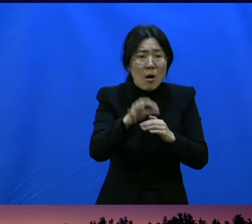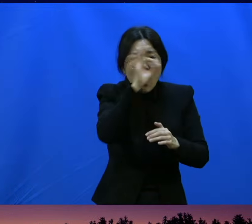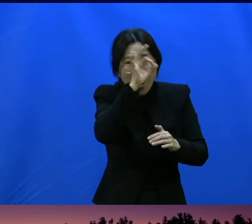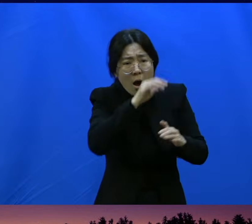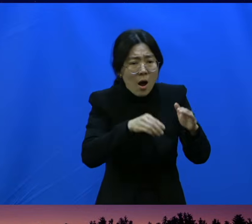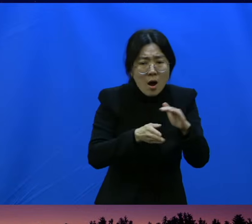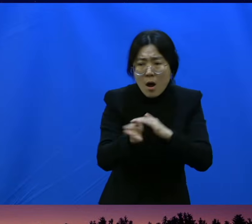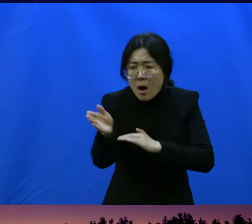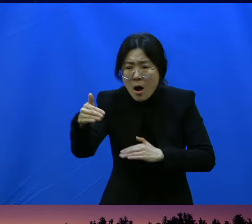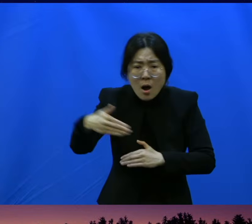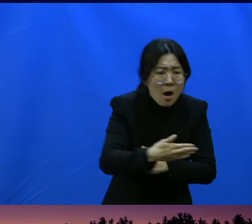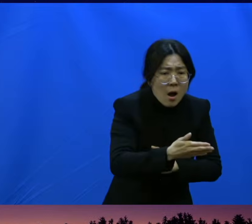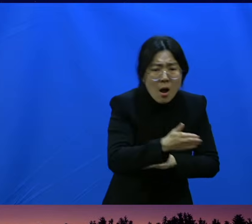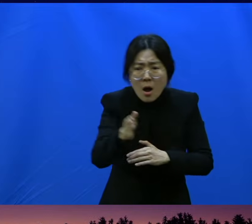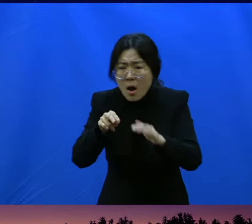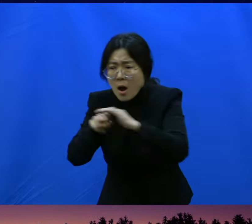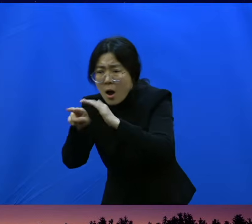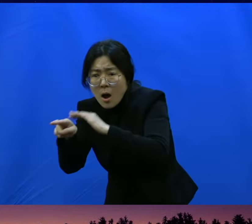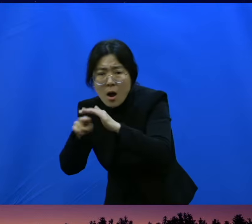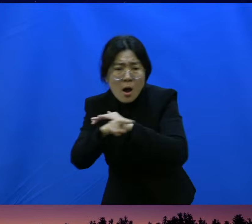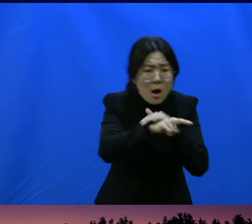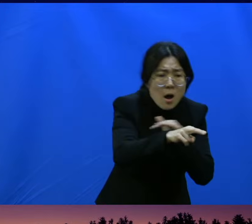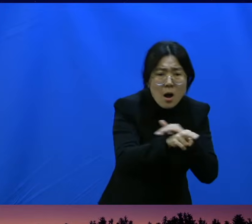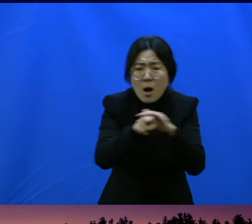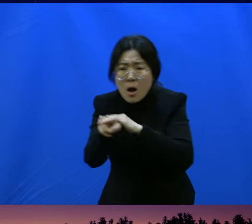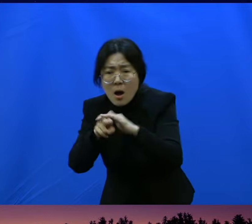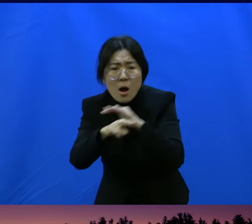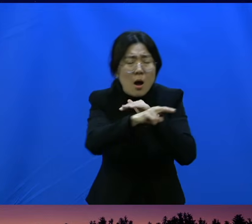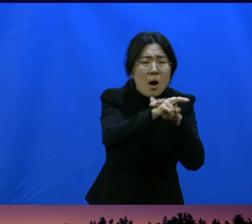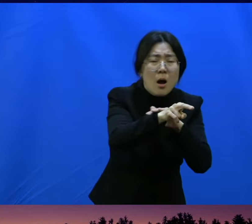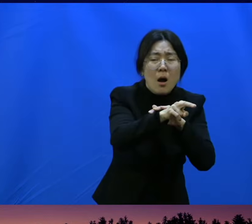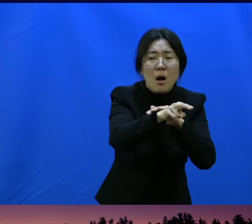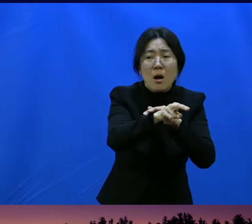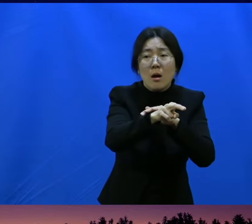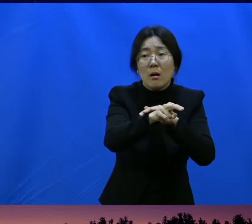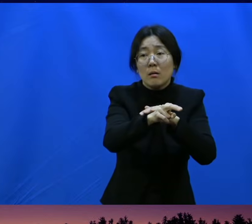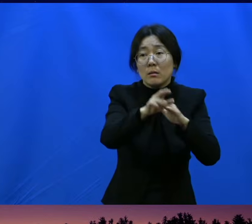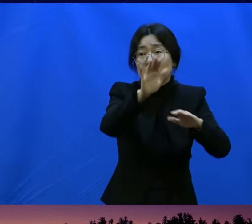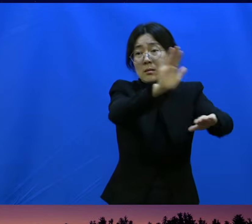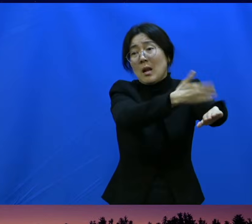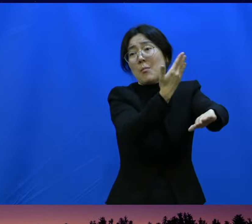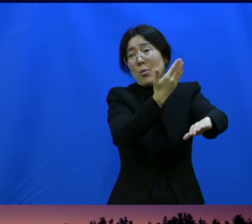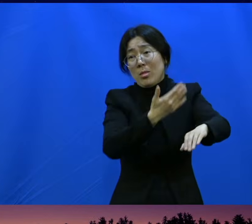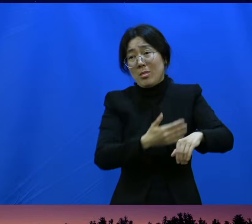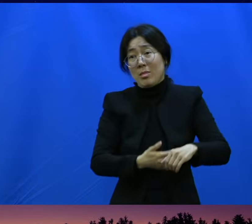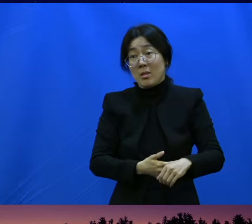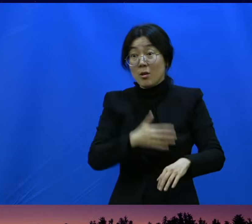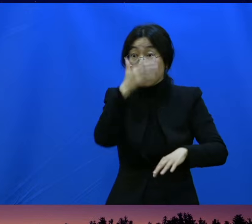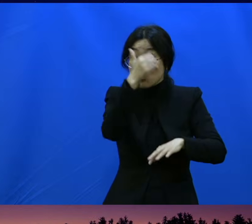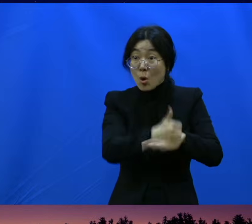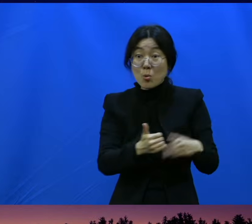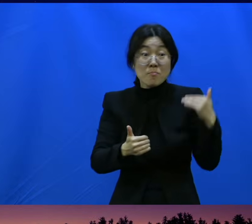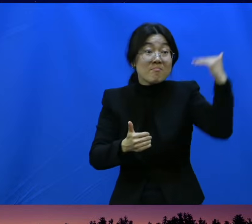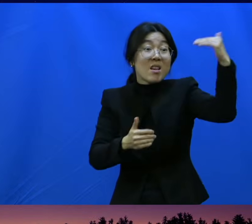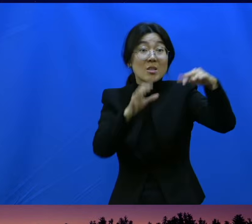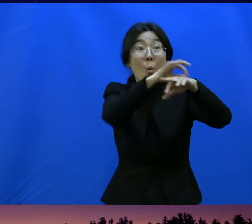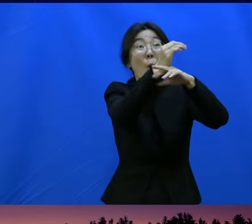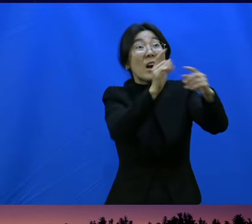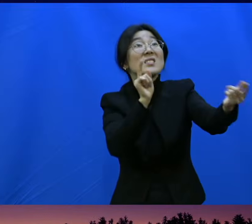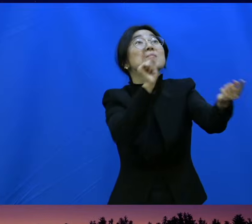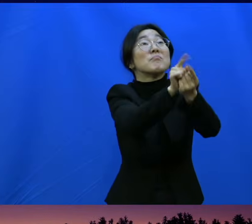여러분, 이 세상에 피난처가 어떤 사람은 내 술이 피난처예요. 뭐 날만 새면 술 먹는, 도박을 피난처로 삼는